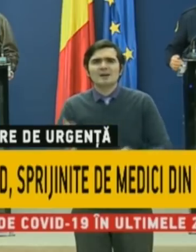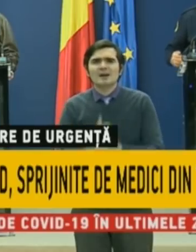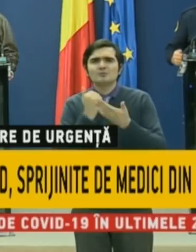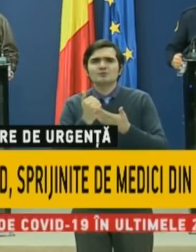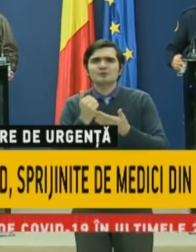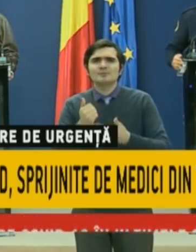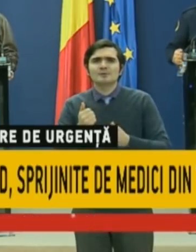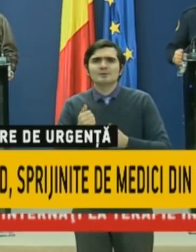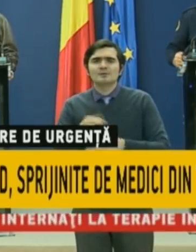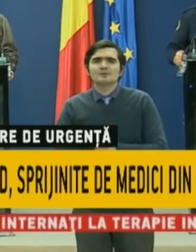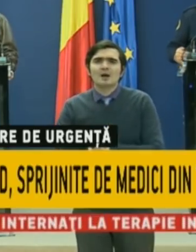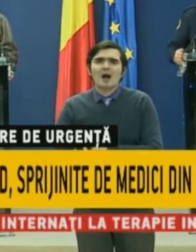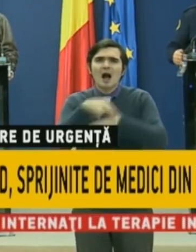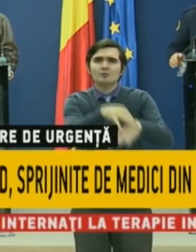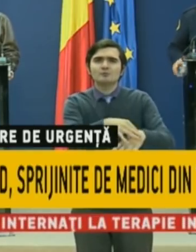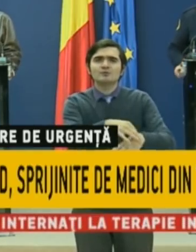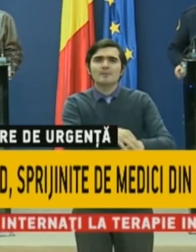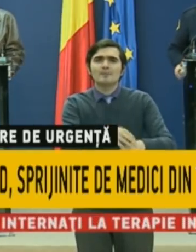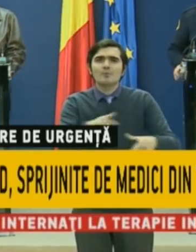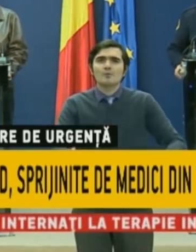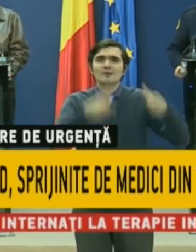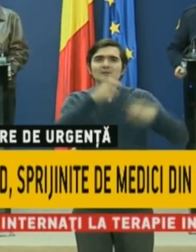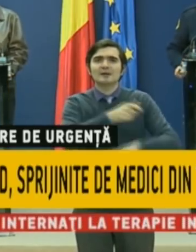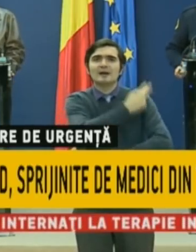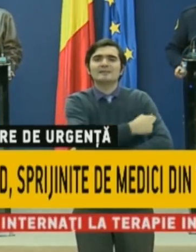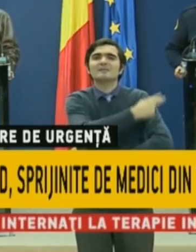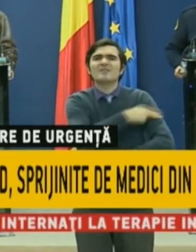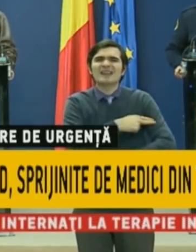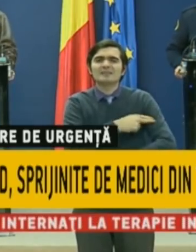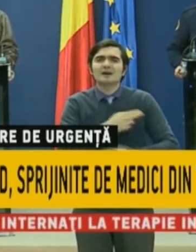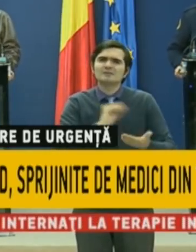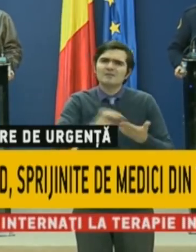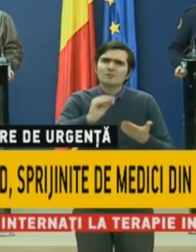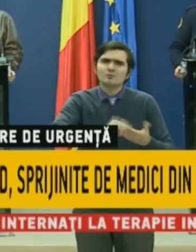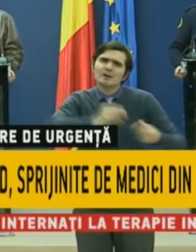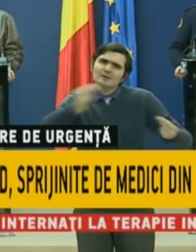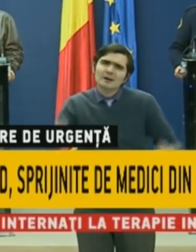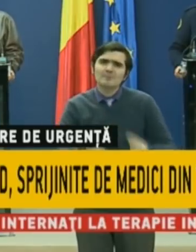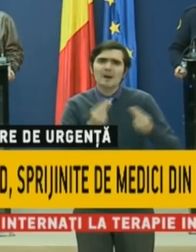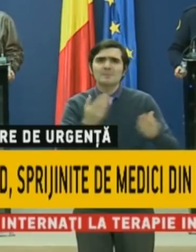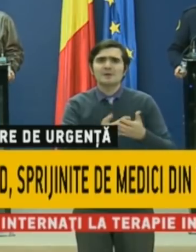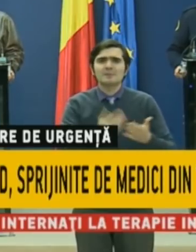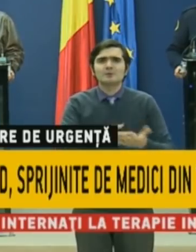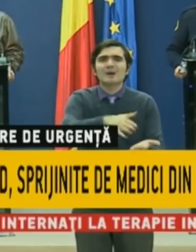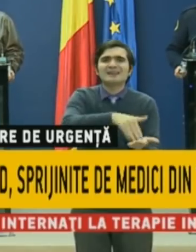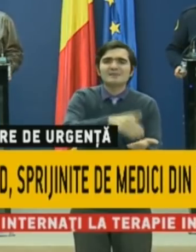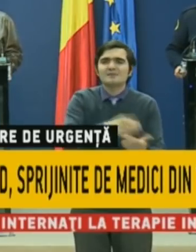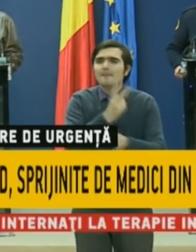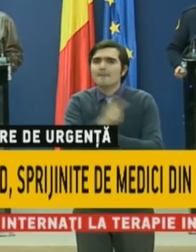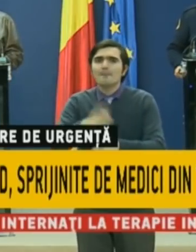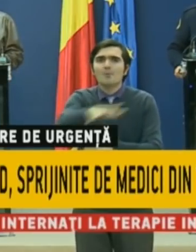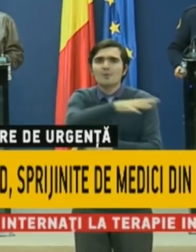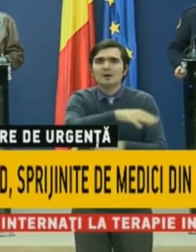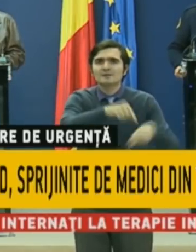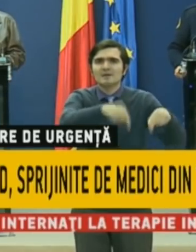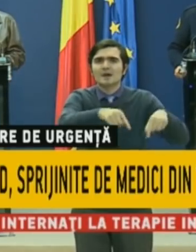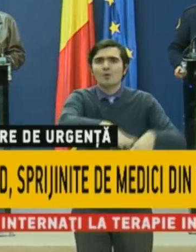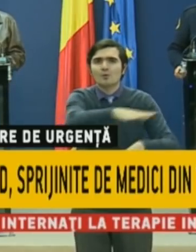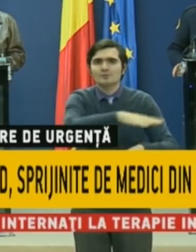entitățile sanitare, unitățile sanitare să funcționeze cât mai bine pentru a deservi populația din zona care o